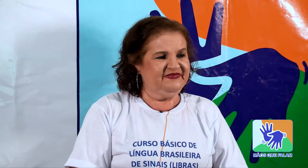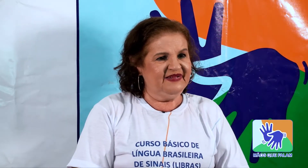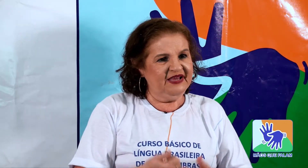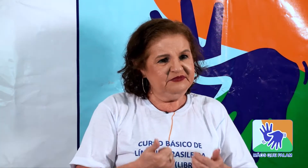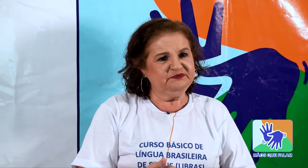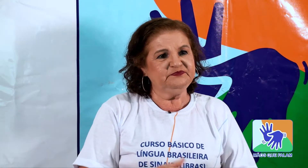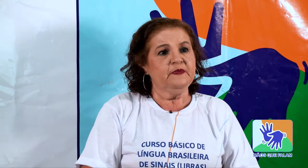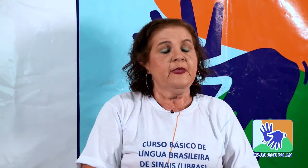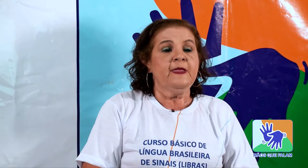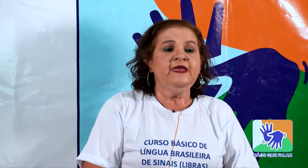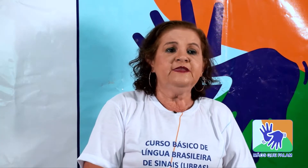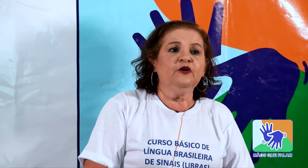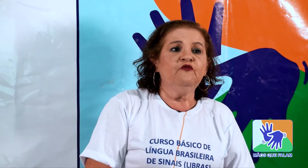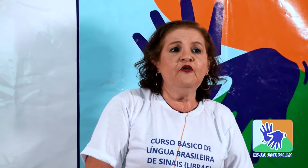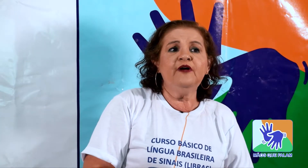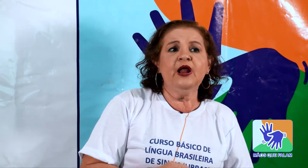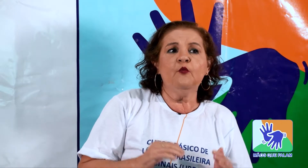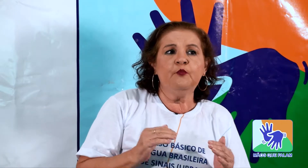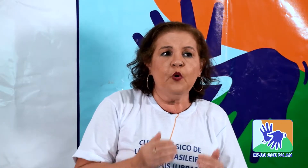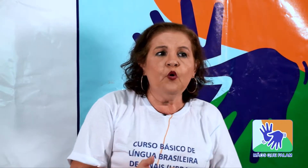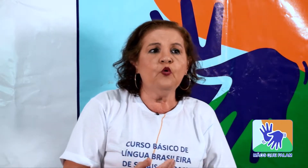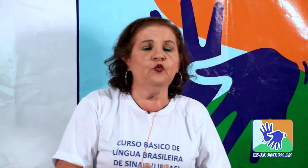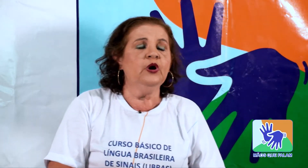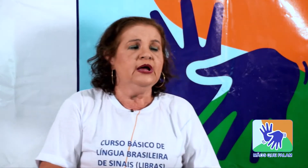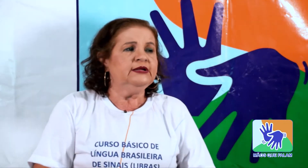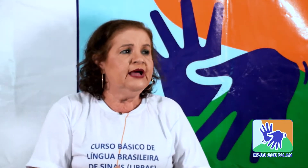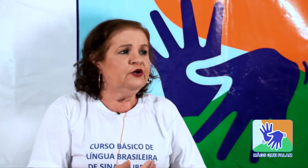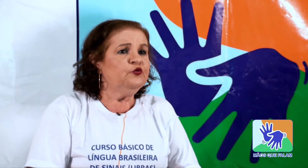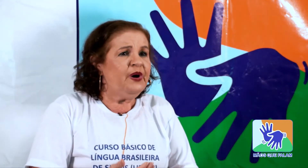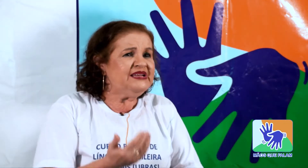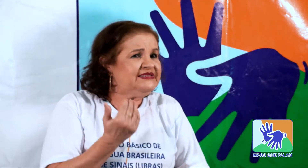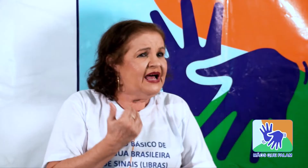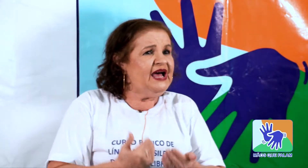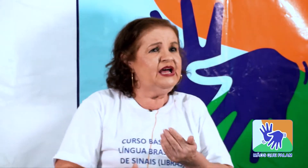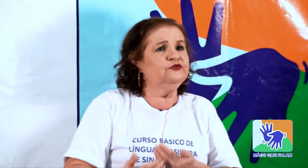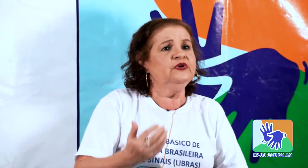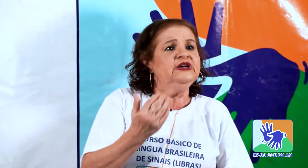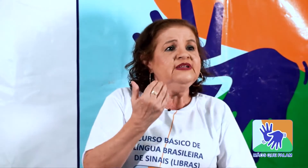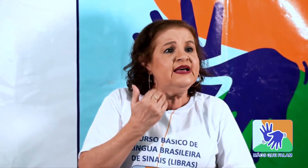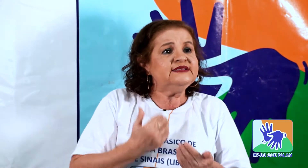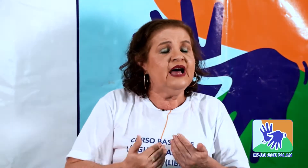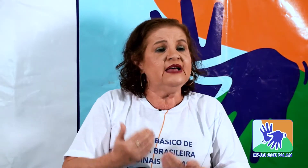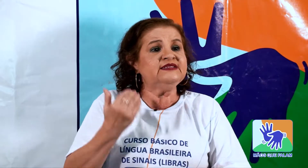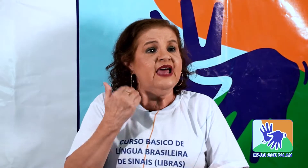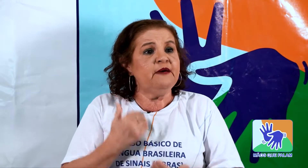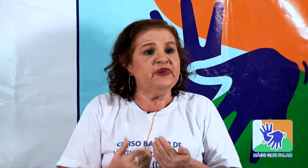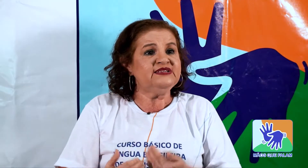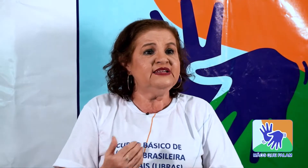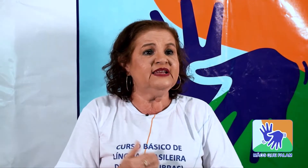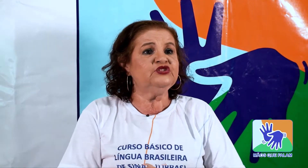né? Então, vou falar um pouco do passado, as